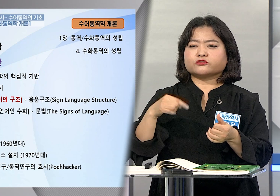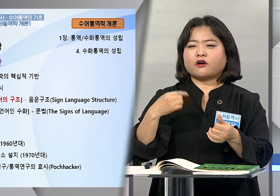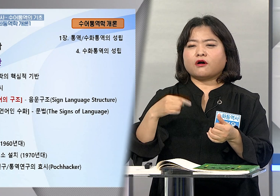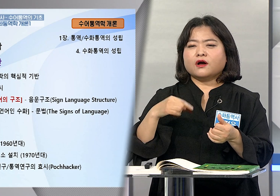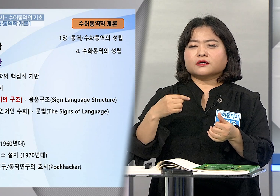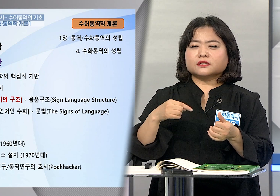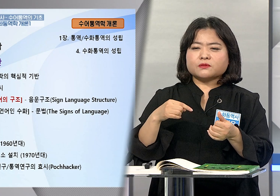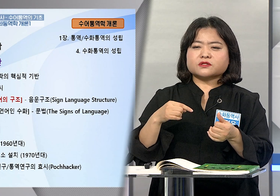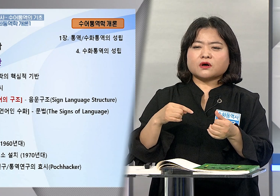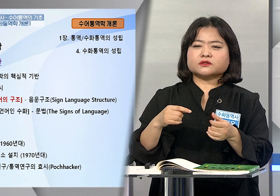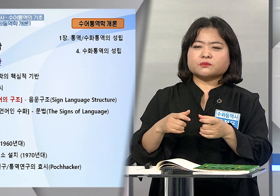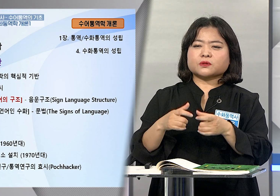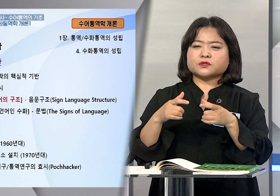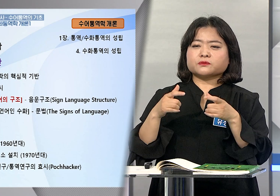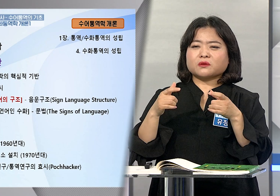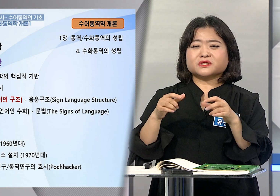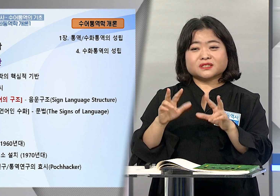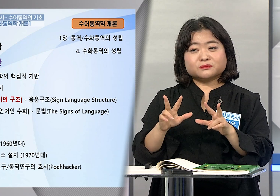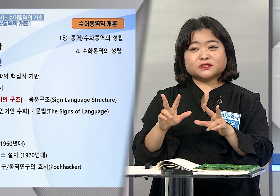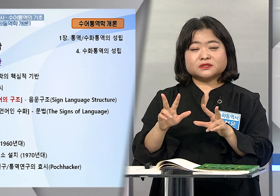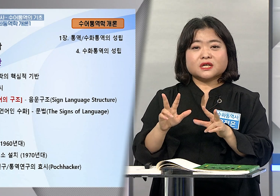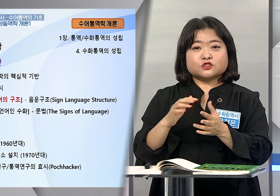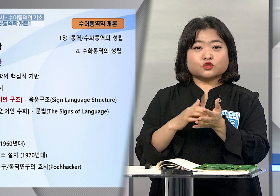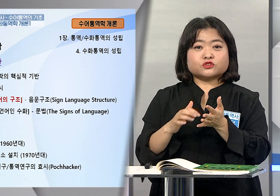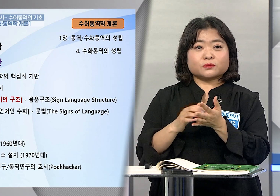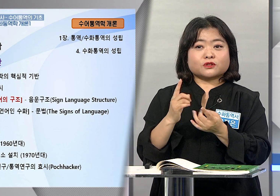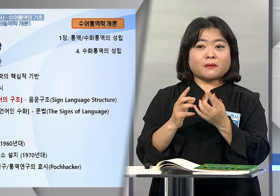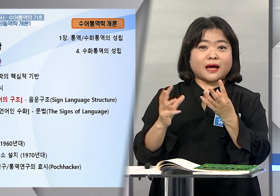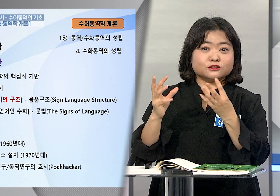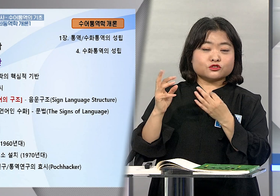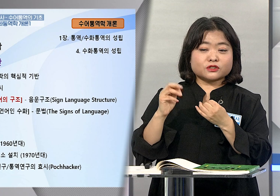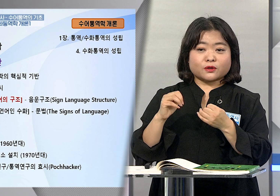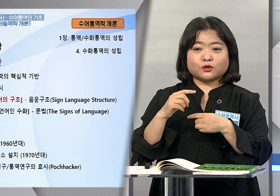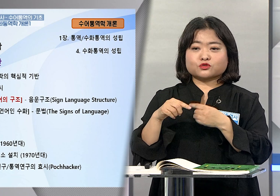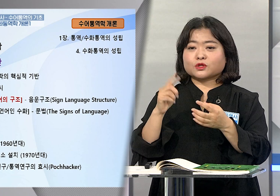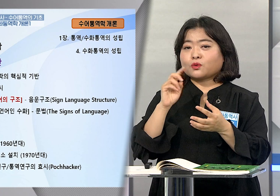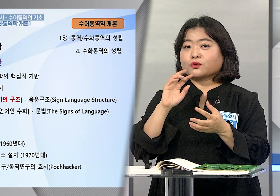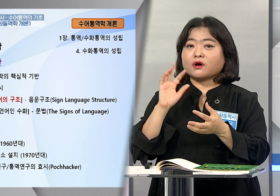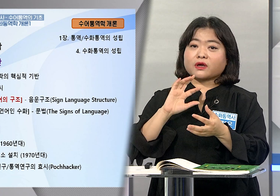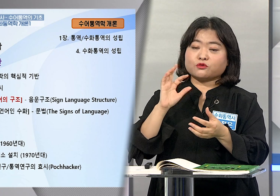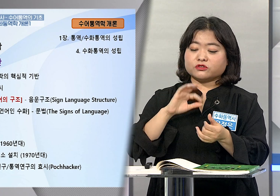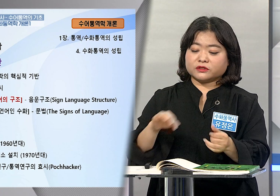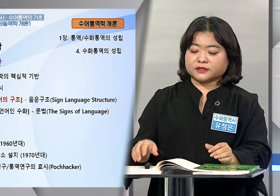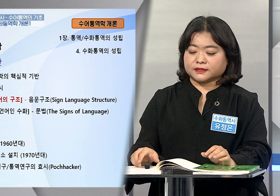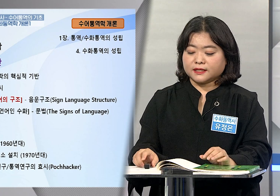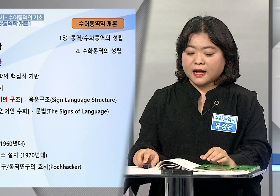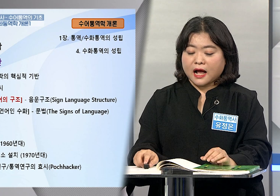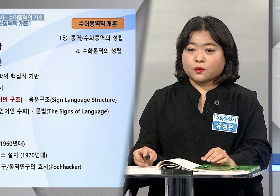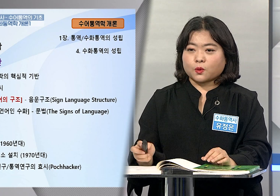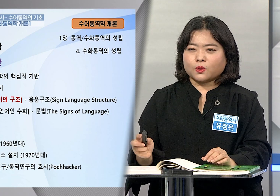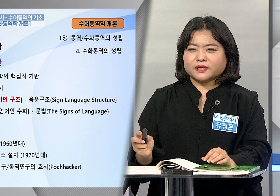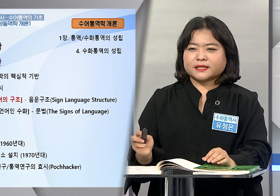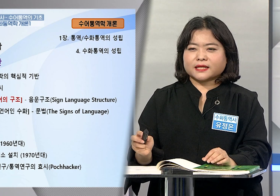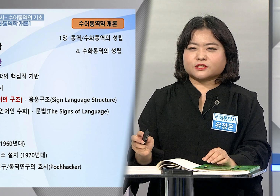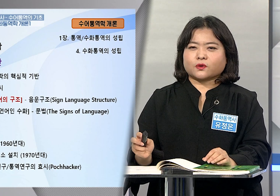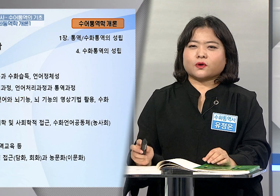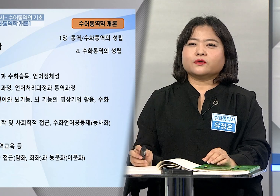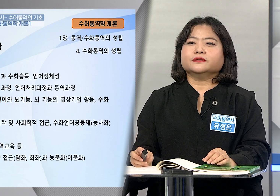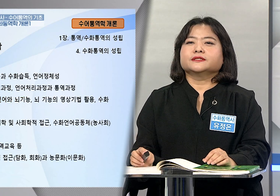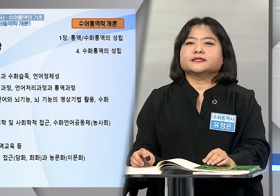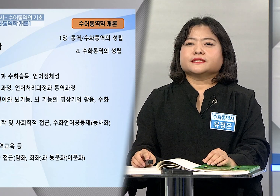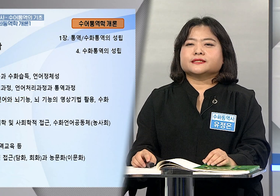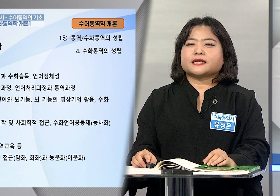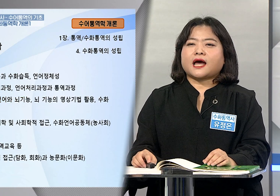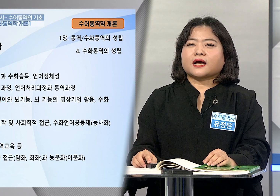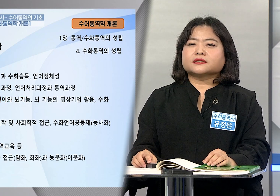하게 되고요. 그러면서 점점 지금은 저 숫자보다 더 많은 숫자로 수화 통역의 훈련들을 하고